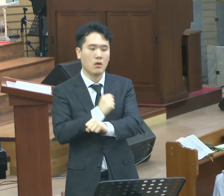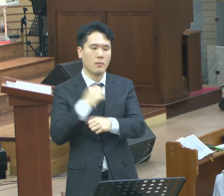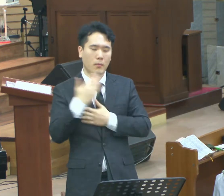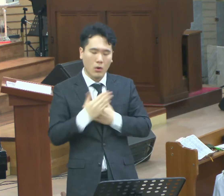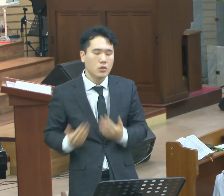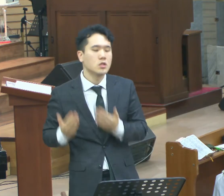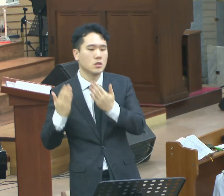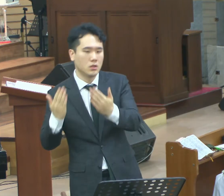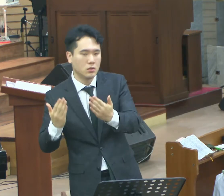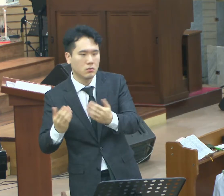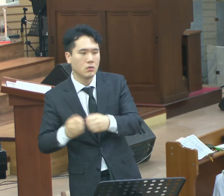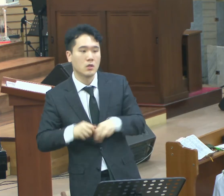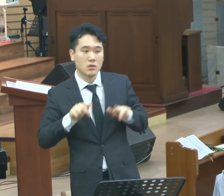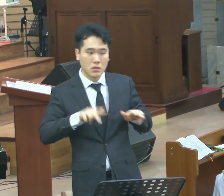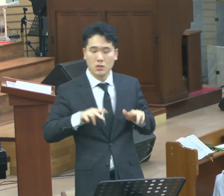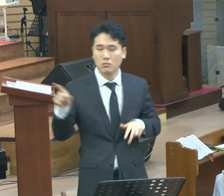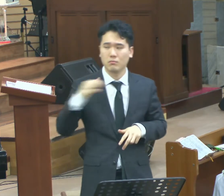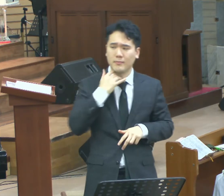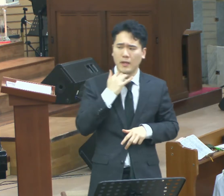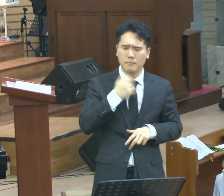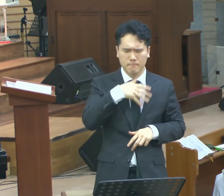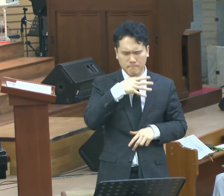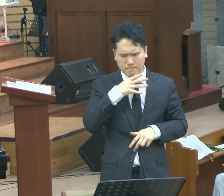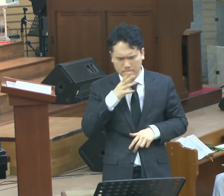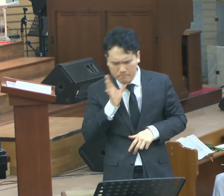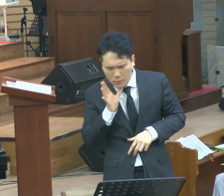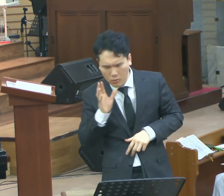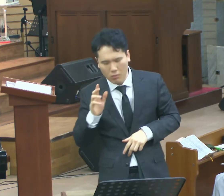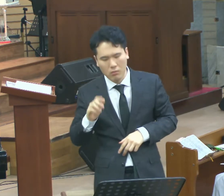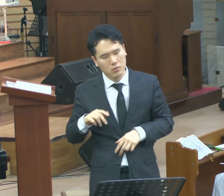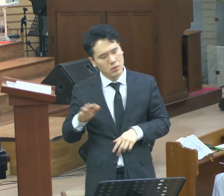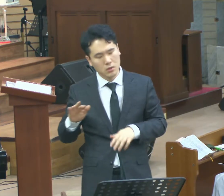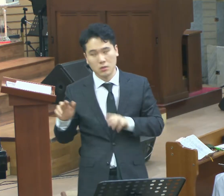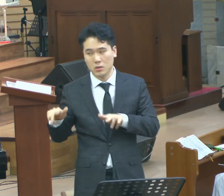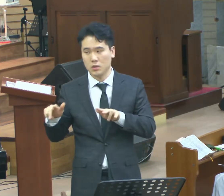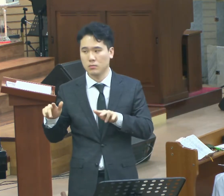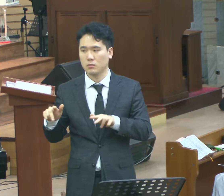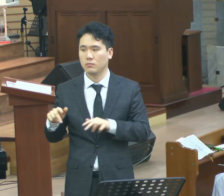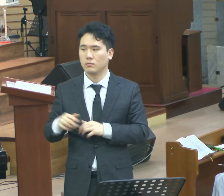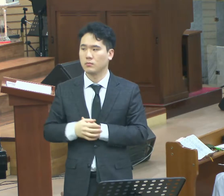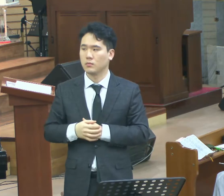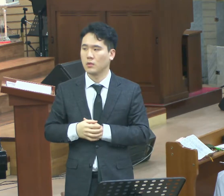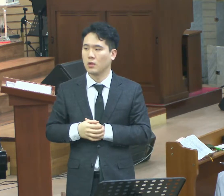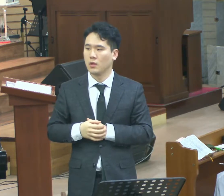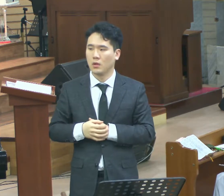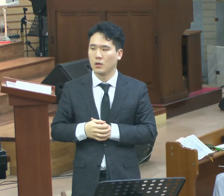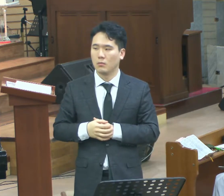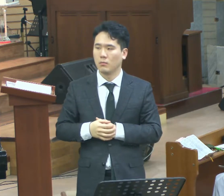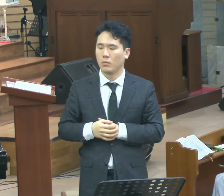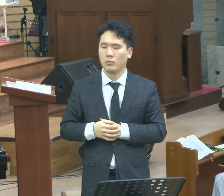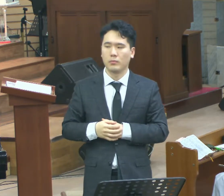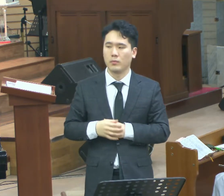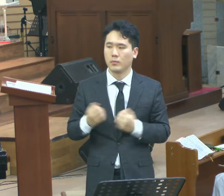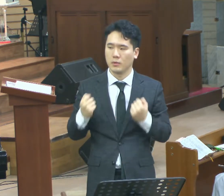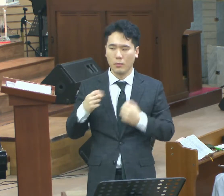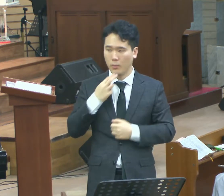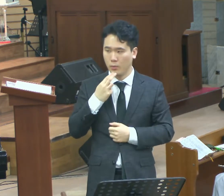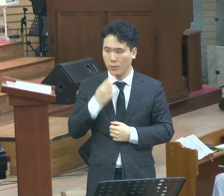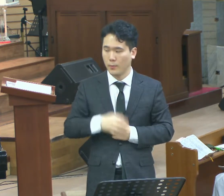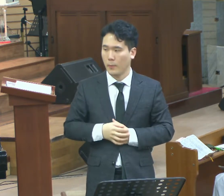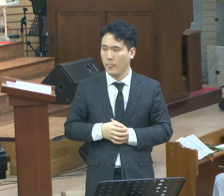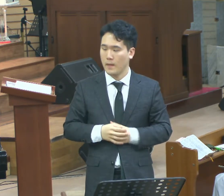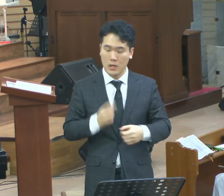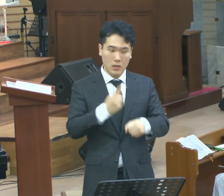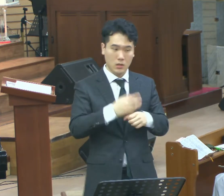지금 가서 애 보고 있어요. 작년에 좀 많이 세우려고 했는데 3분의 2가 안 돼요.